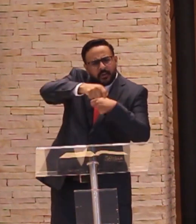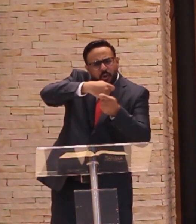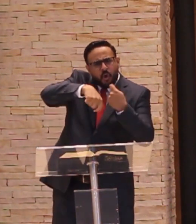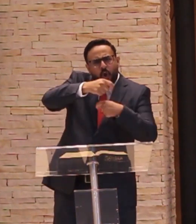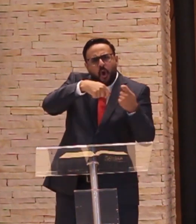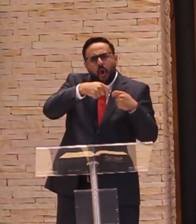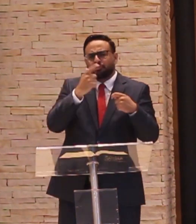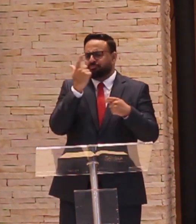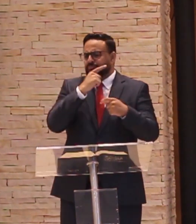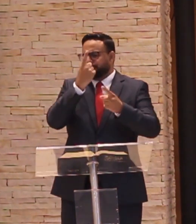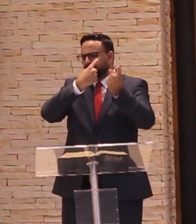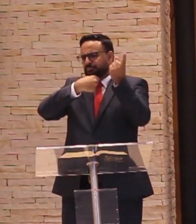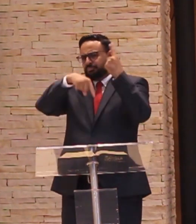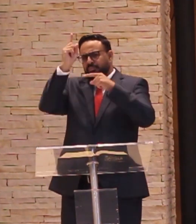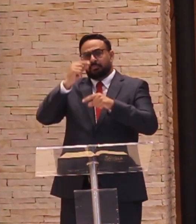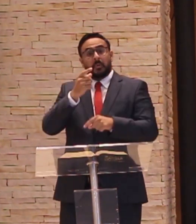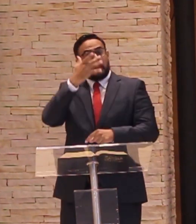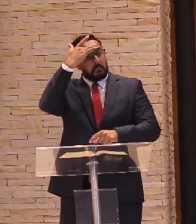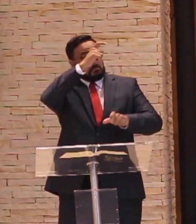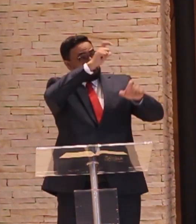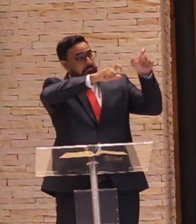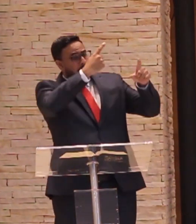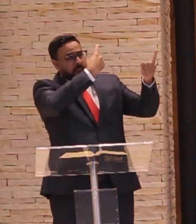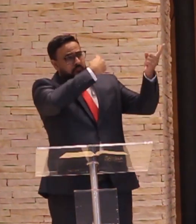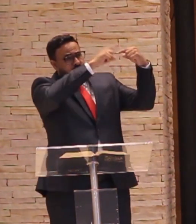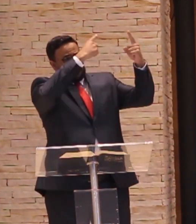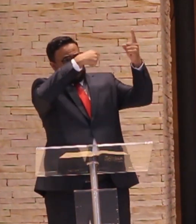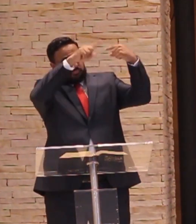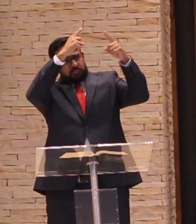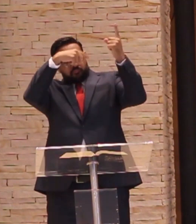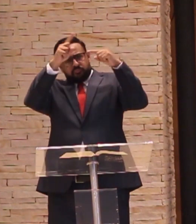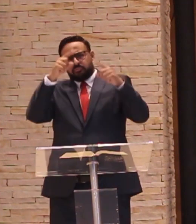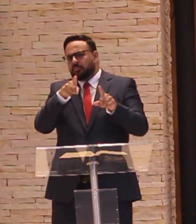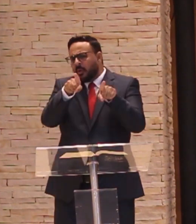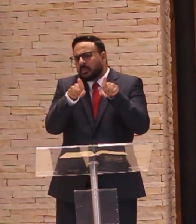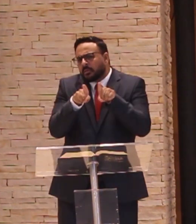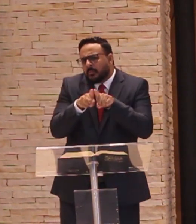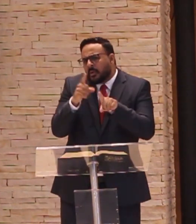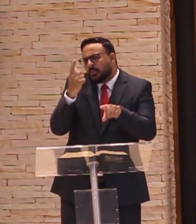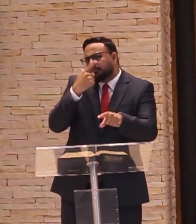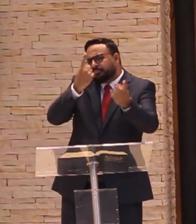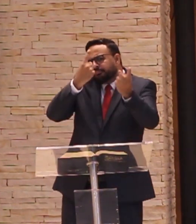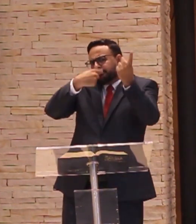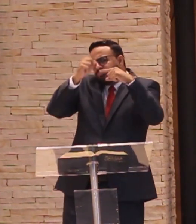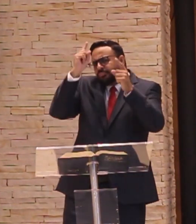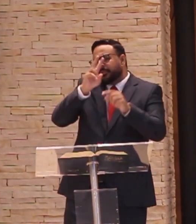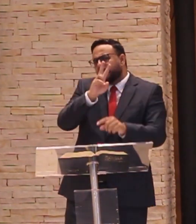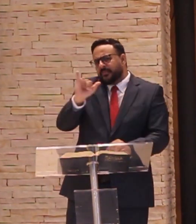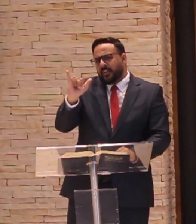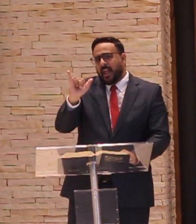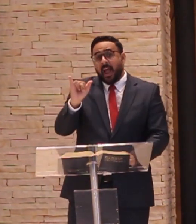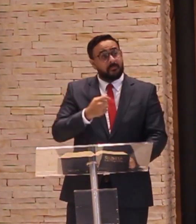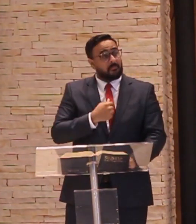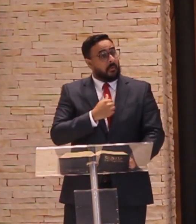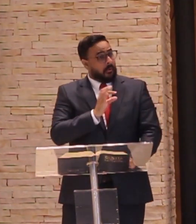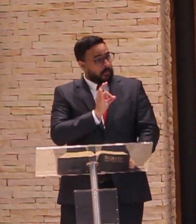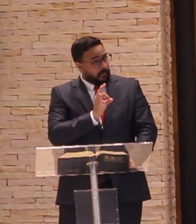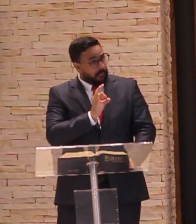diga: Olha, venha fazer negócio comigo. Aqui você vai investir o seu dinheiro e você vai ter muito